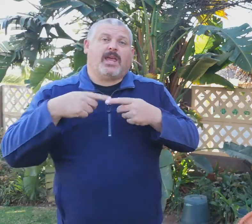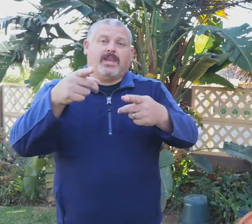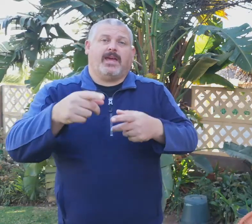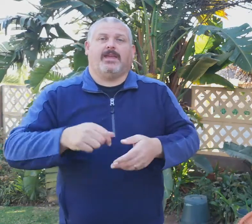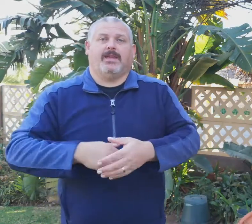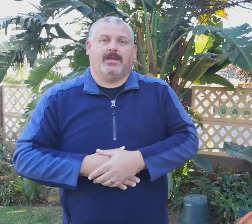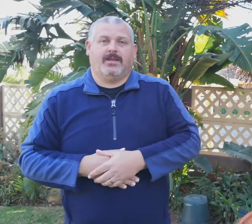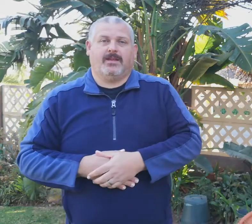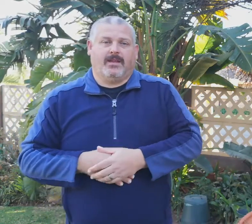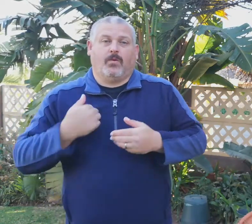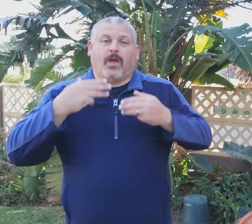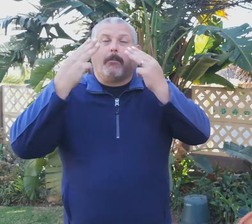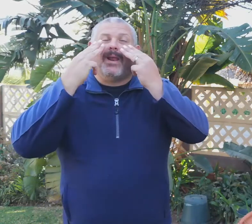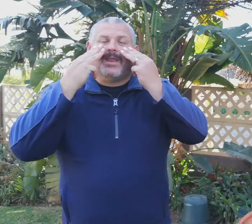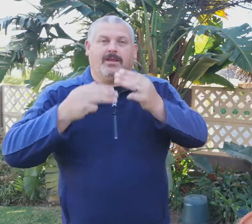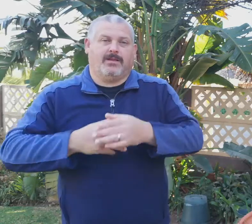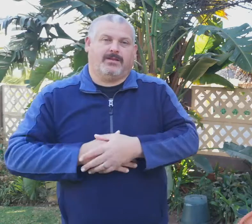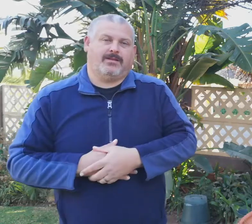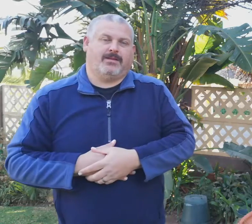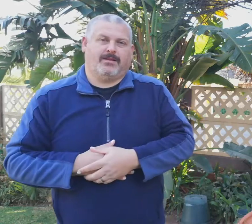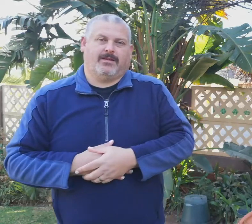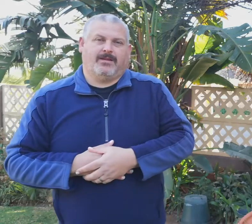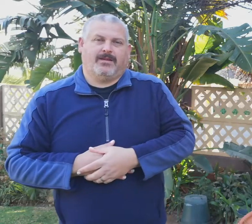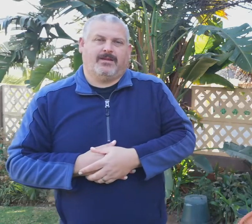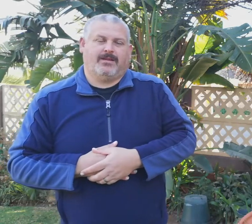Ja. Ik ken jij. Ja, blijf.